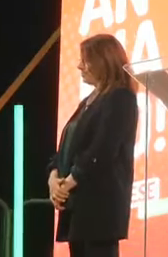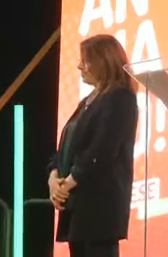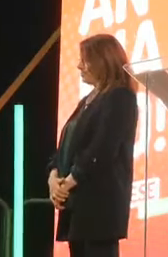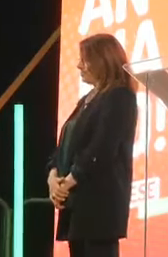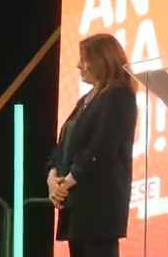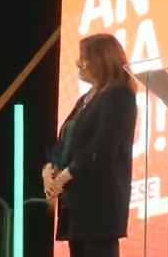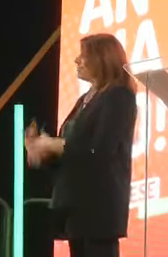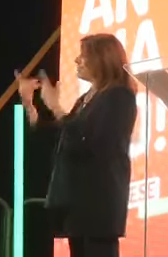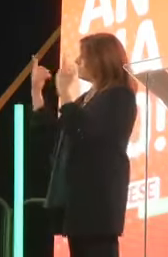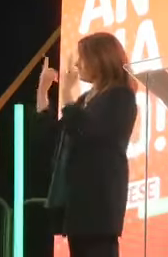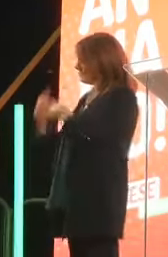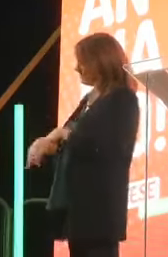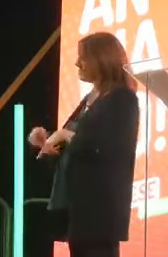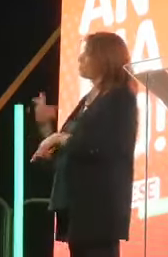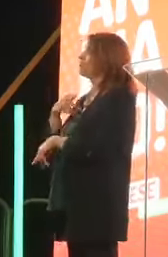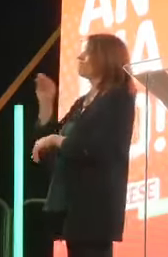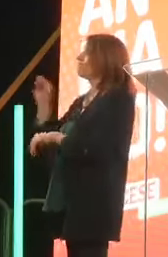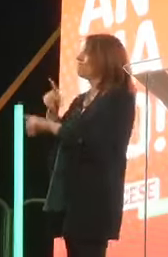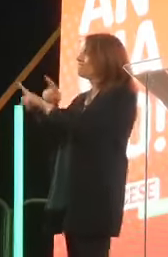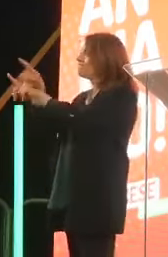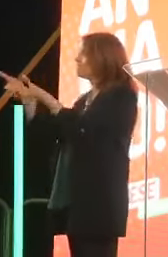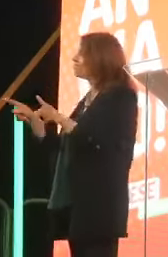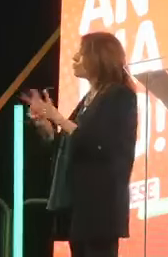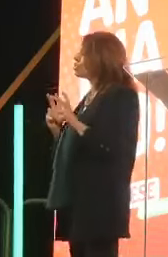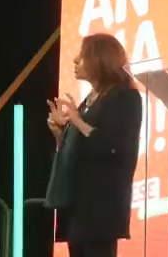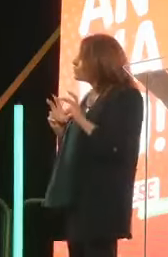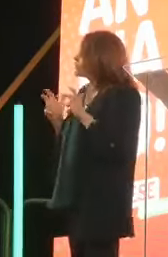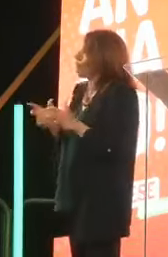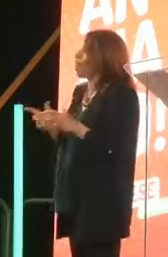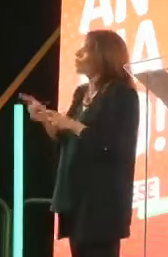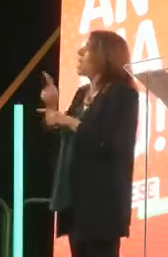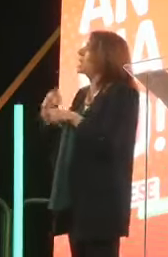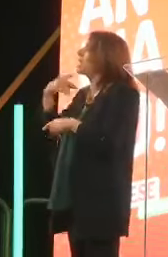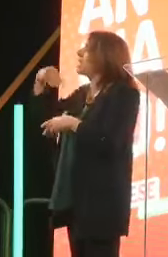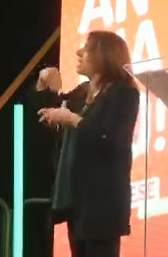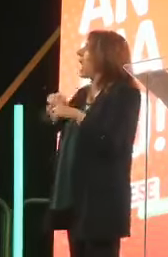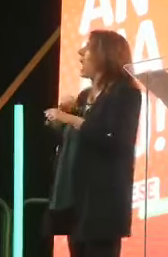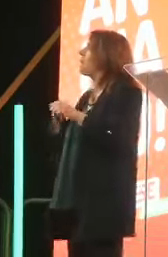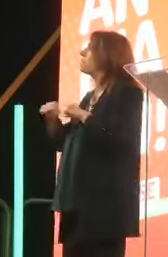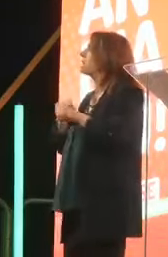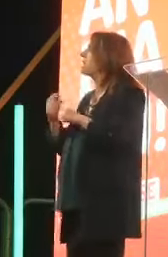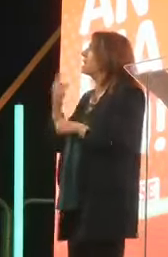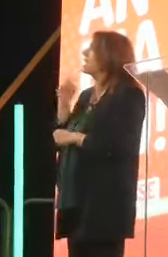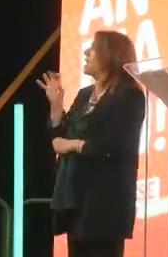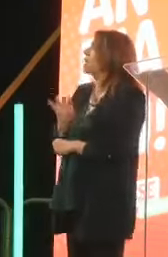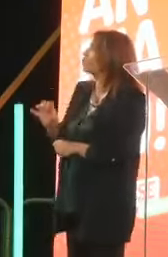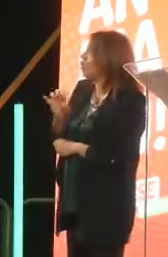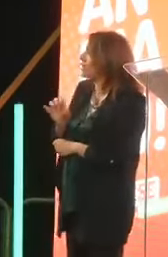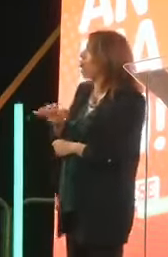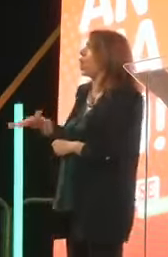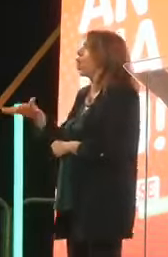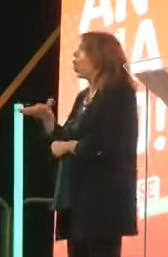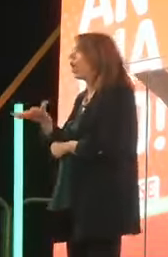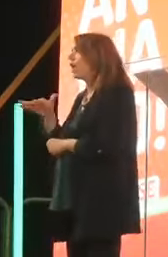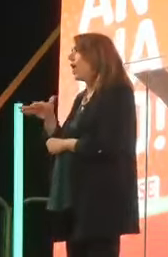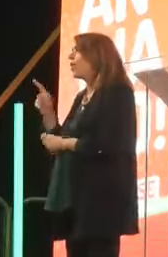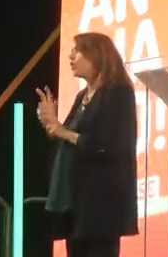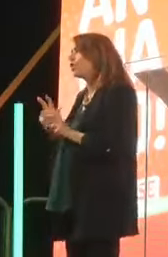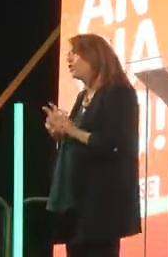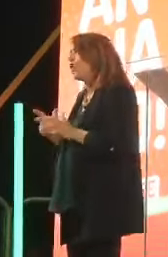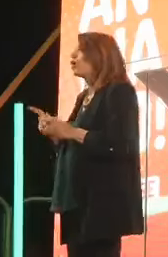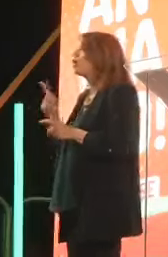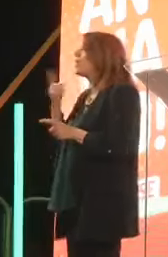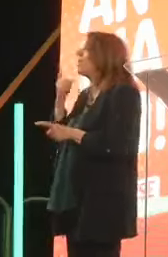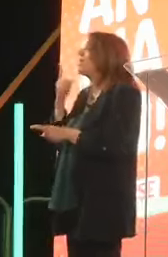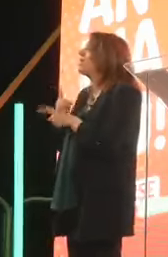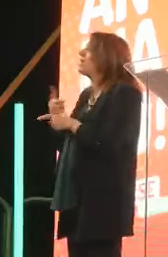E in questo chiedo uno sforzo in più anche ai nostri amministratori regionali e locali. Tenete